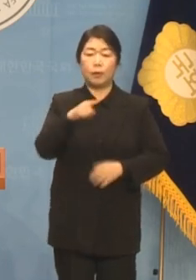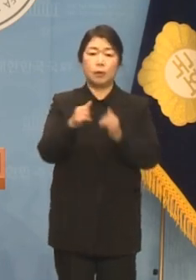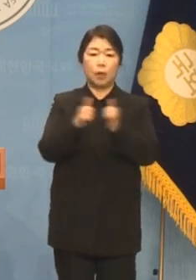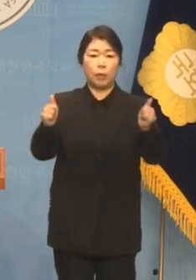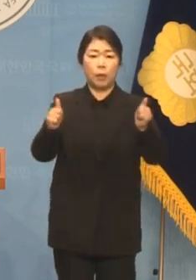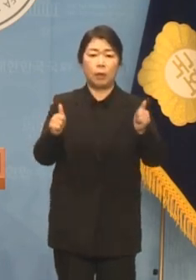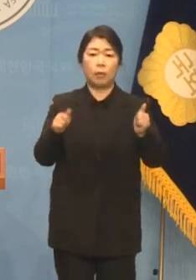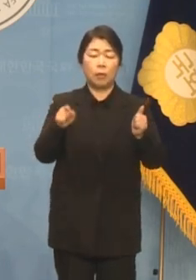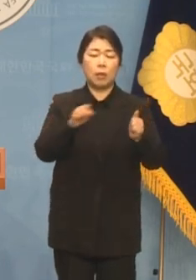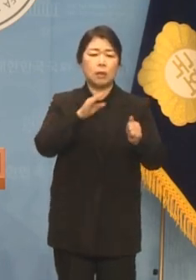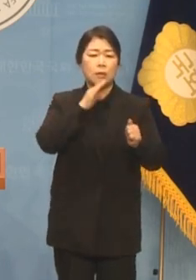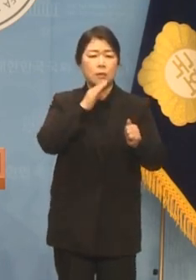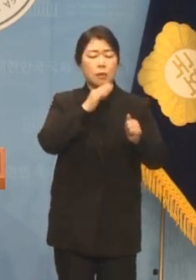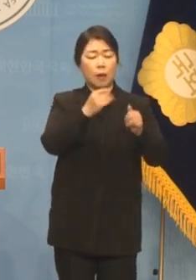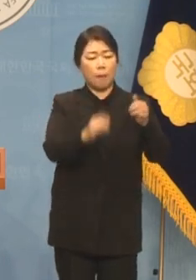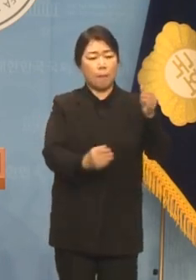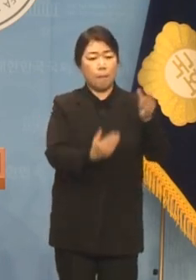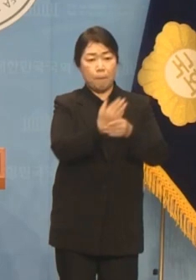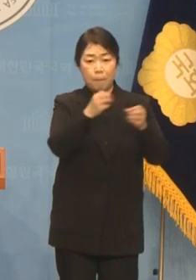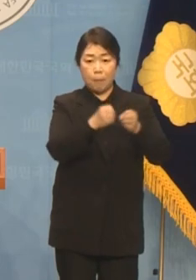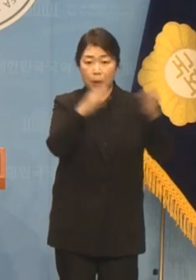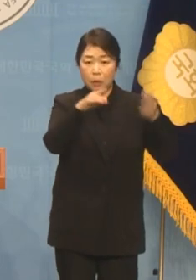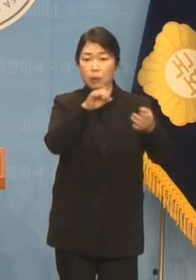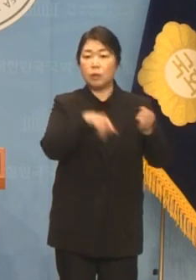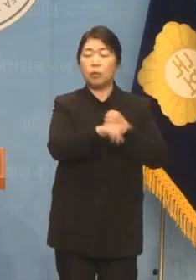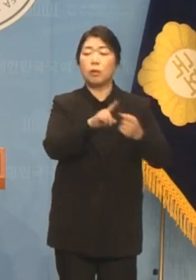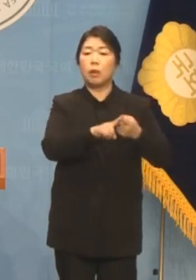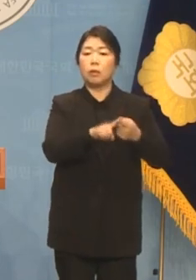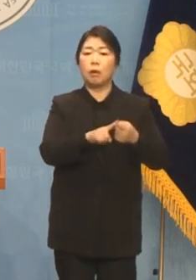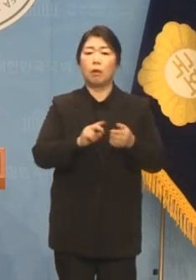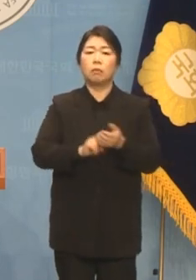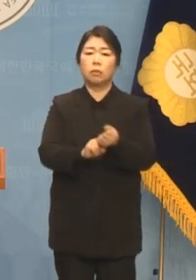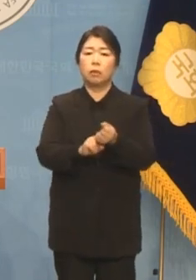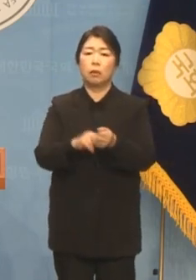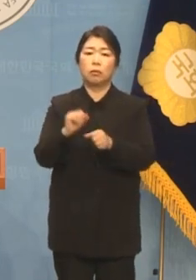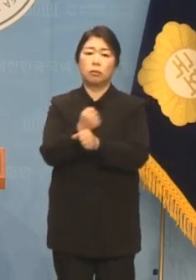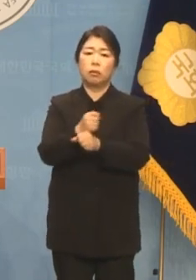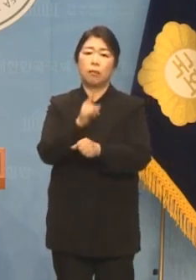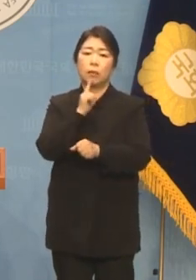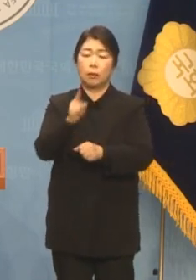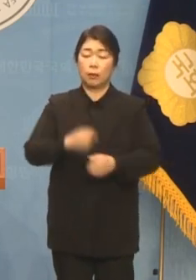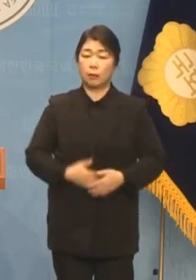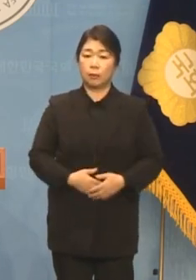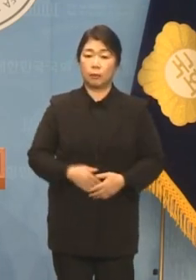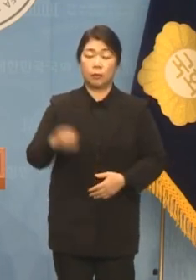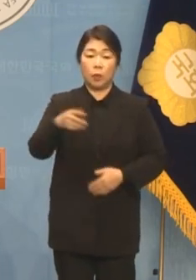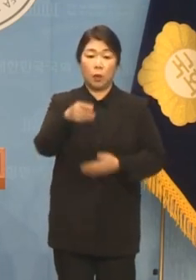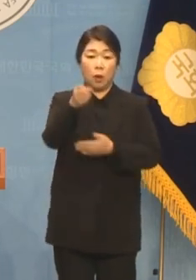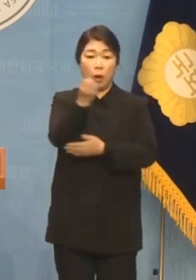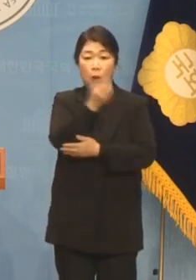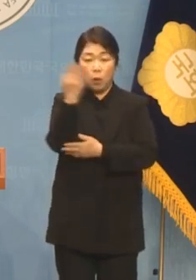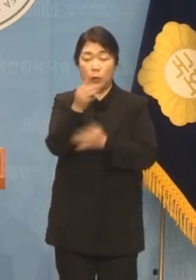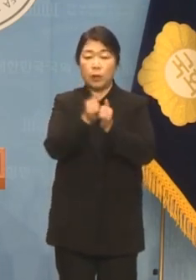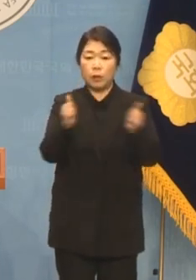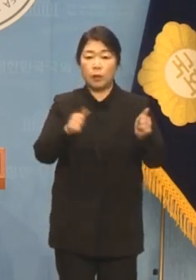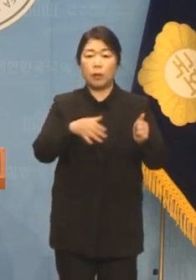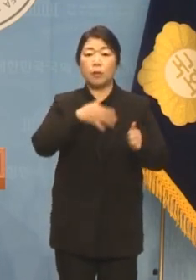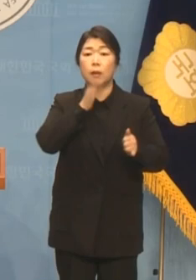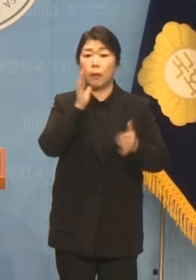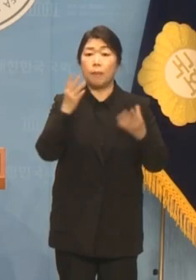진실을 왜곡했습니다 은퇴하는 한 언론인에게 나이가